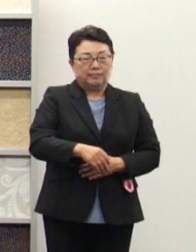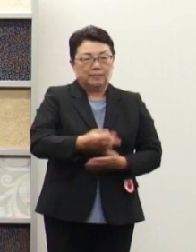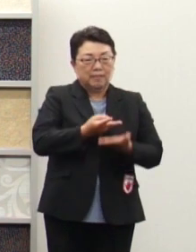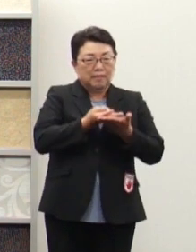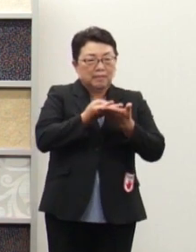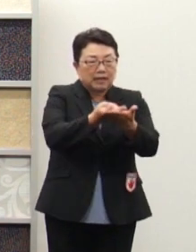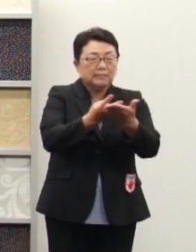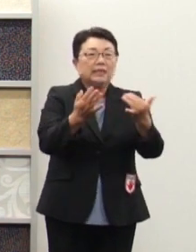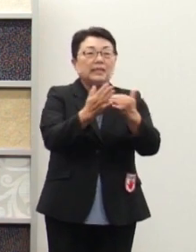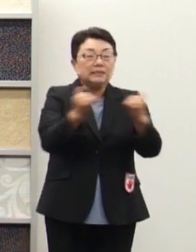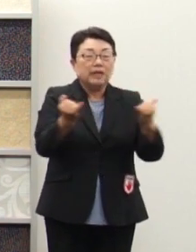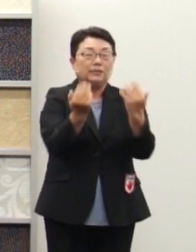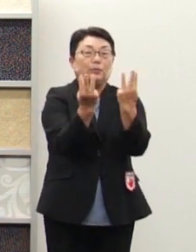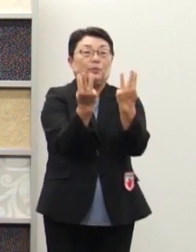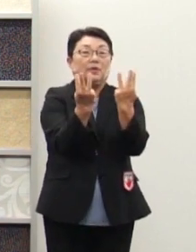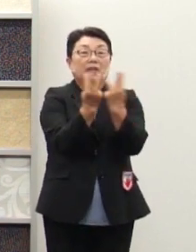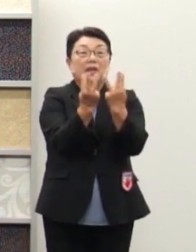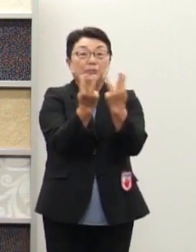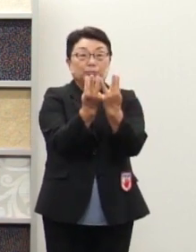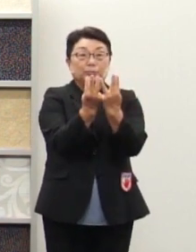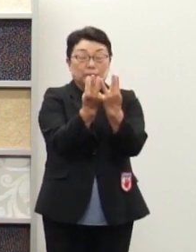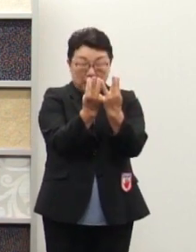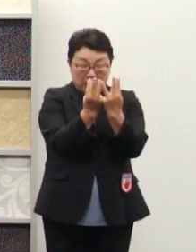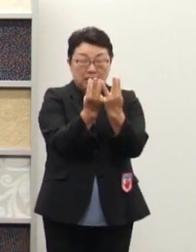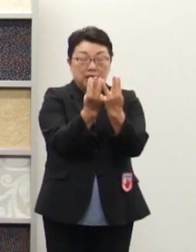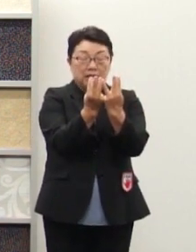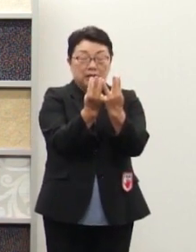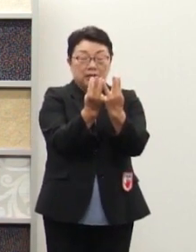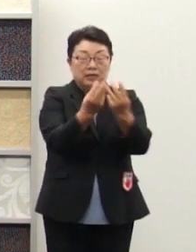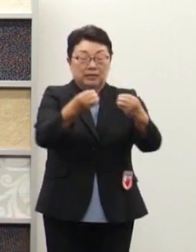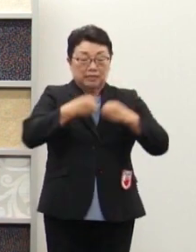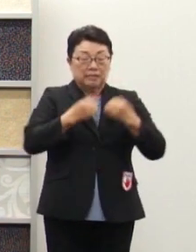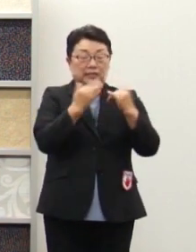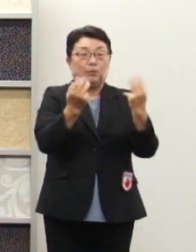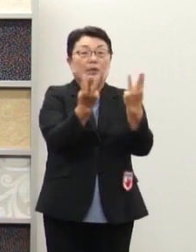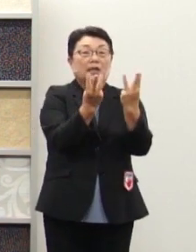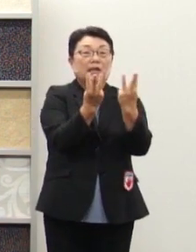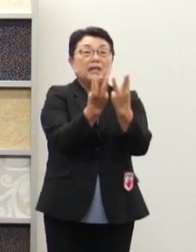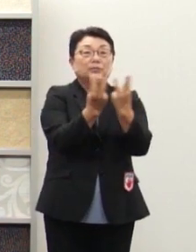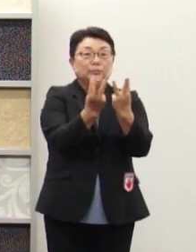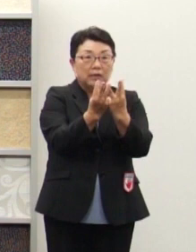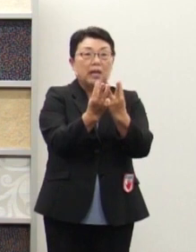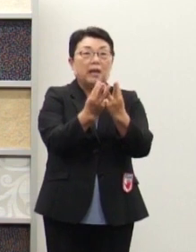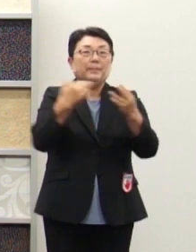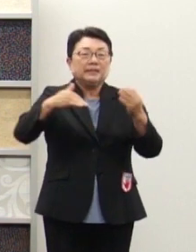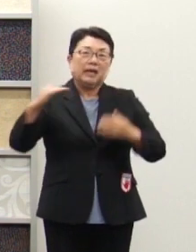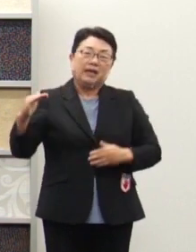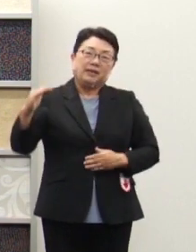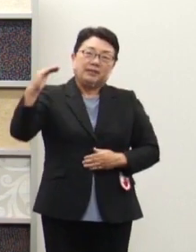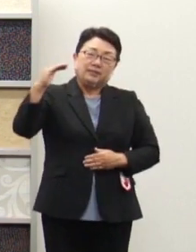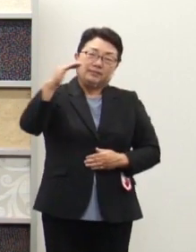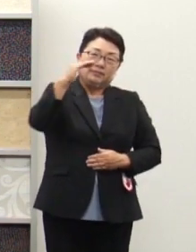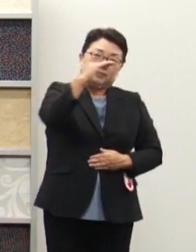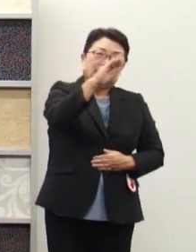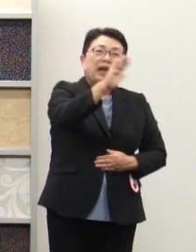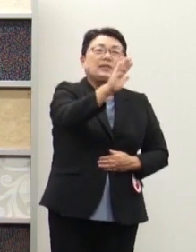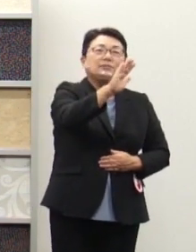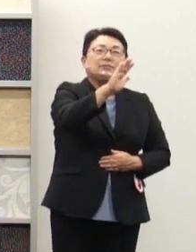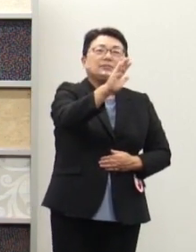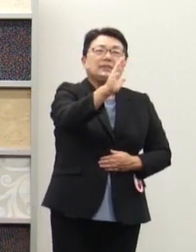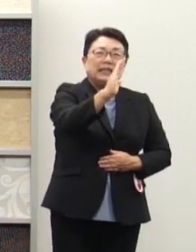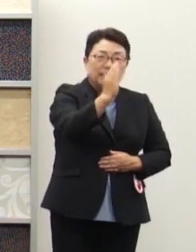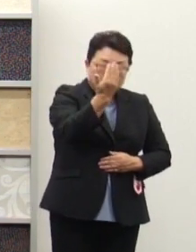感染者の絶対数はですね、差はない比較的高い水準にはございます